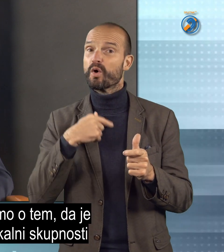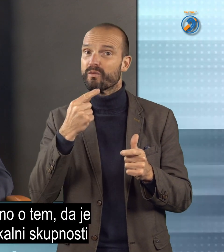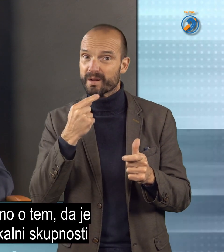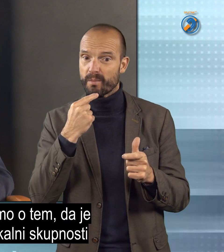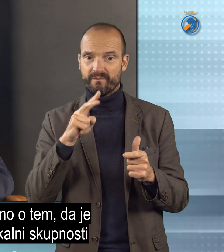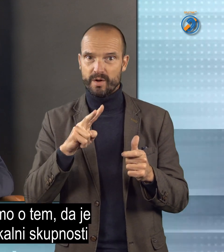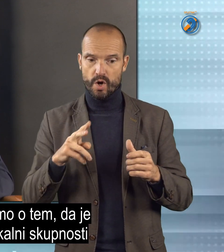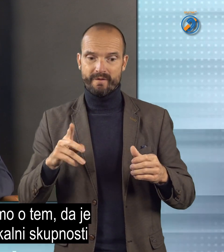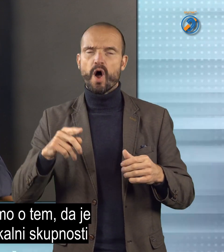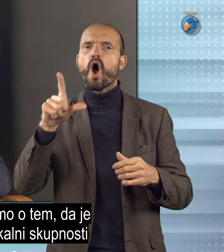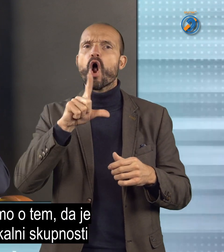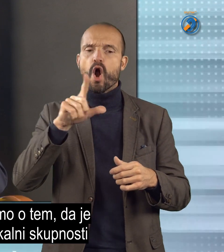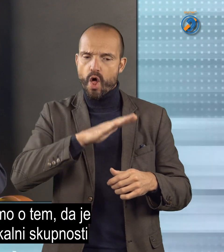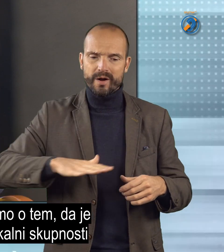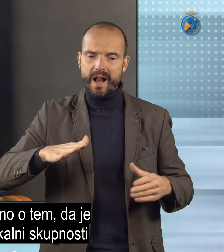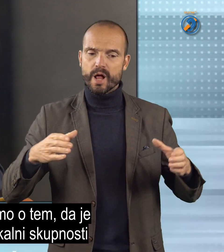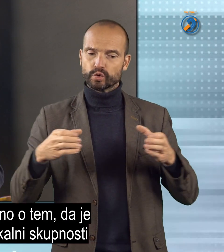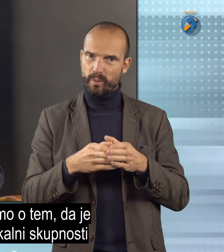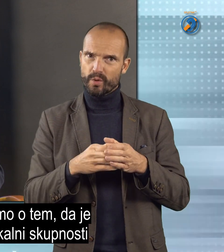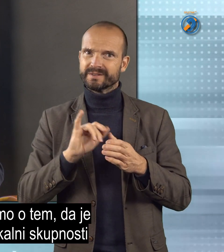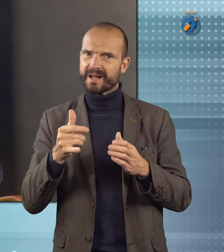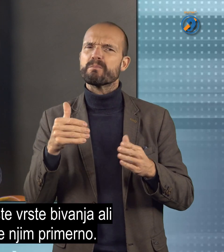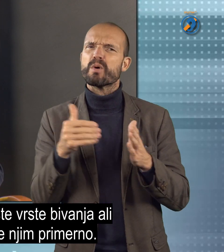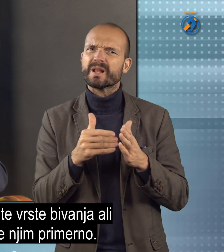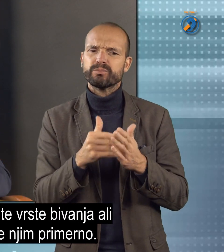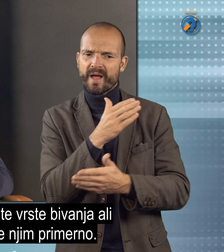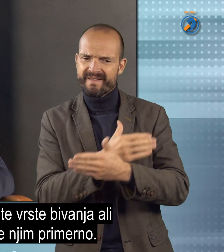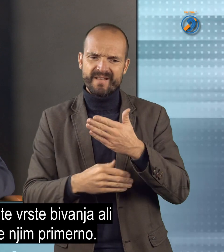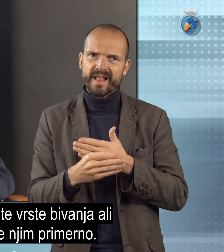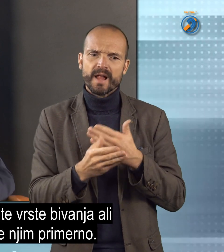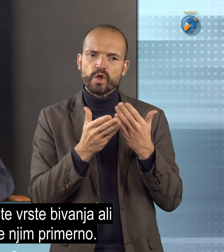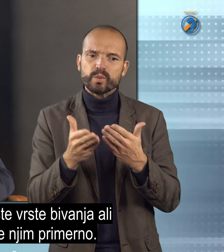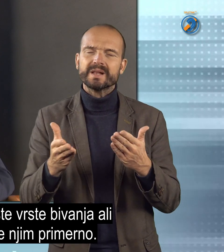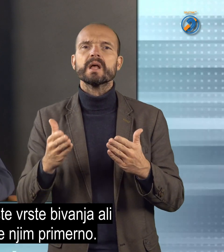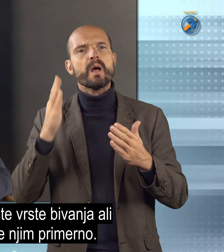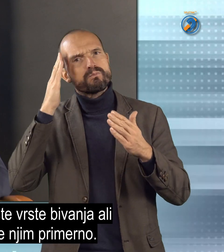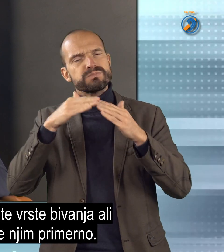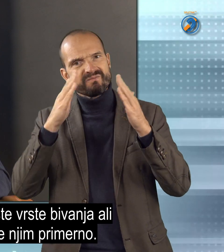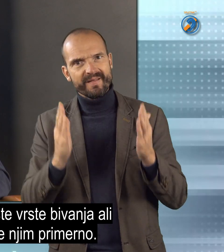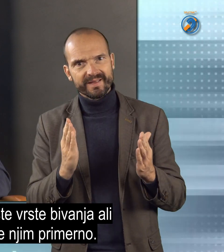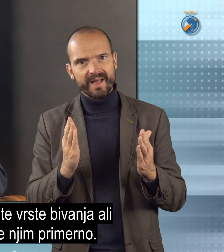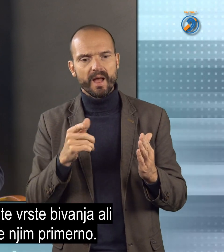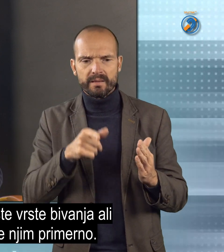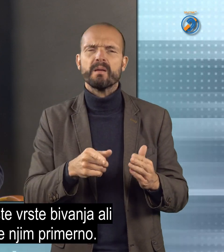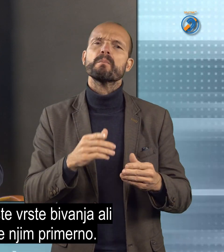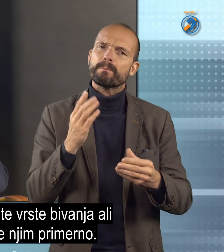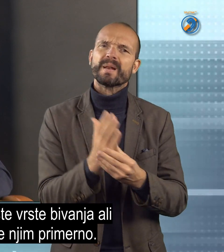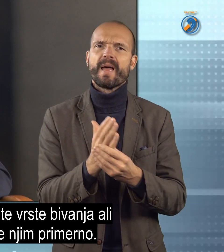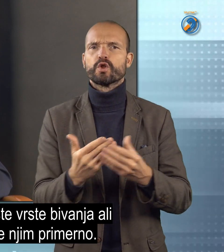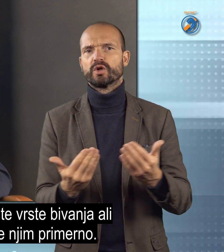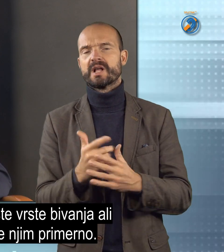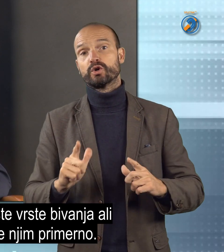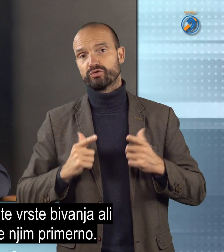govorimo o tem, da je v skupnosti, v lokalni skupnosti treba invalidom zagotoviti tiste vrste bivanja, ki je njim, ali pa življenja, ki je